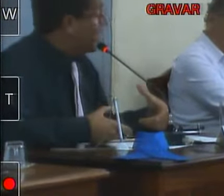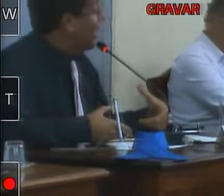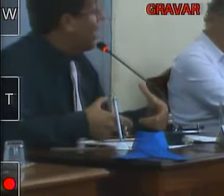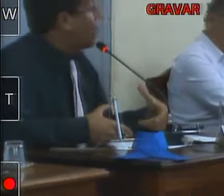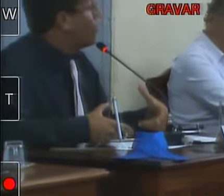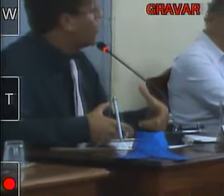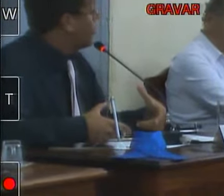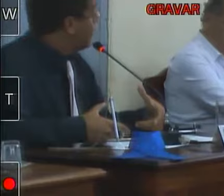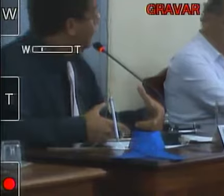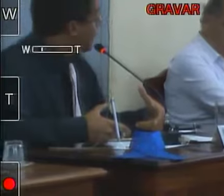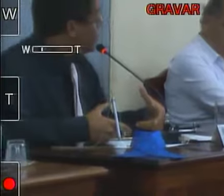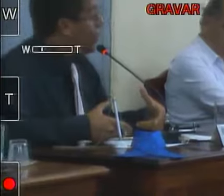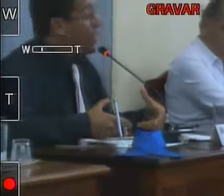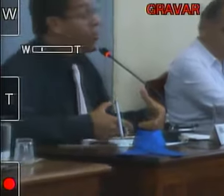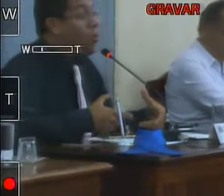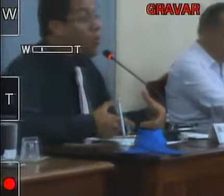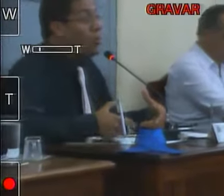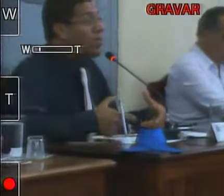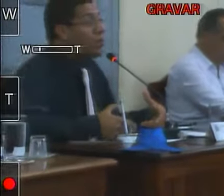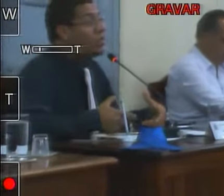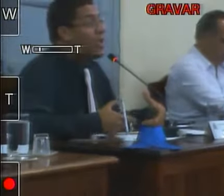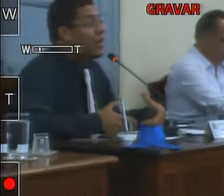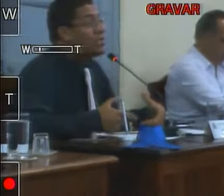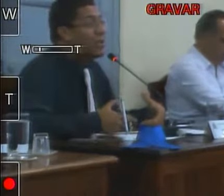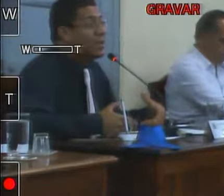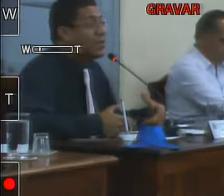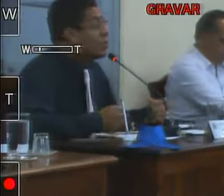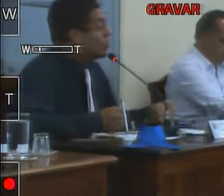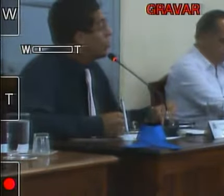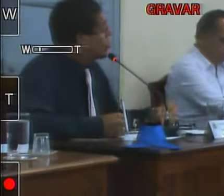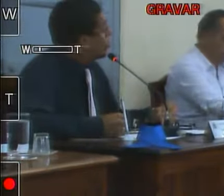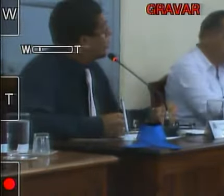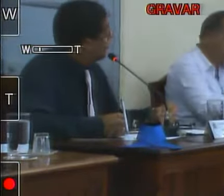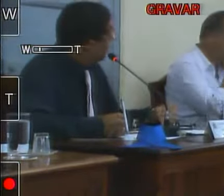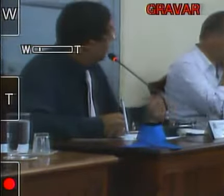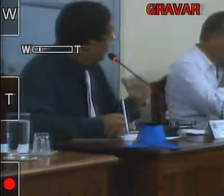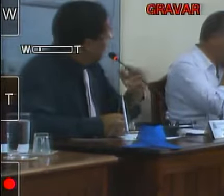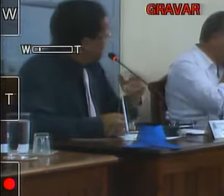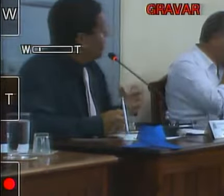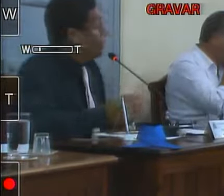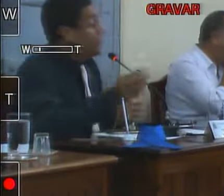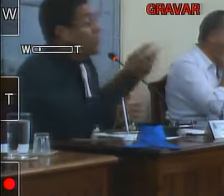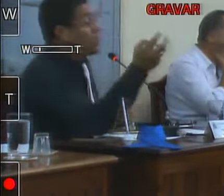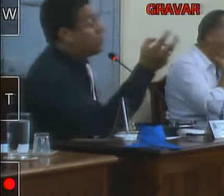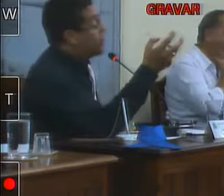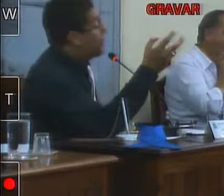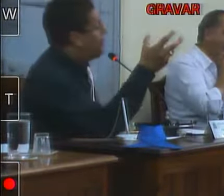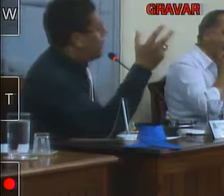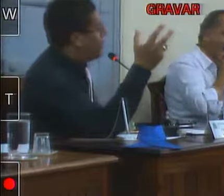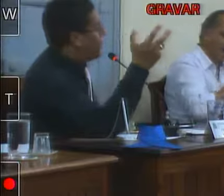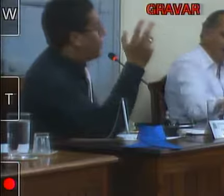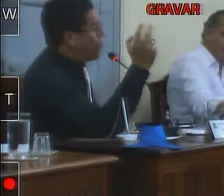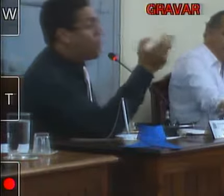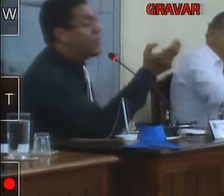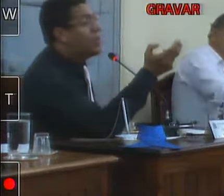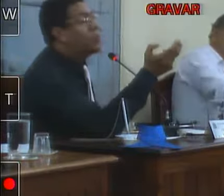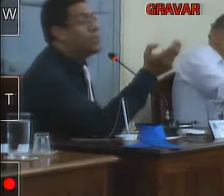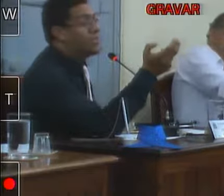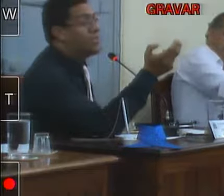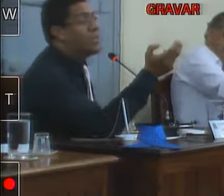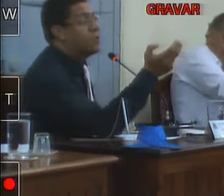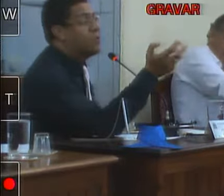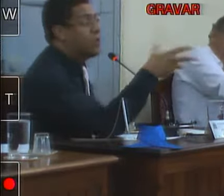públicos têm é a luz. São mais de R$1 milhão ano só de conta de luz. Então, até para a gente poder botar no próprio